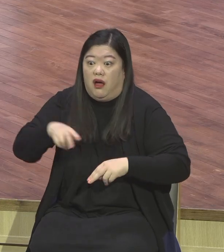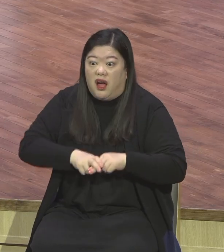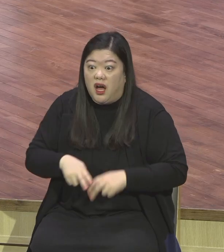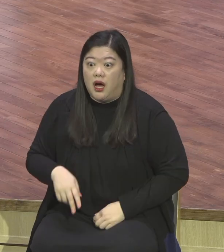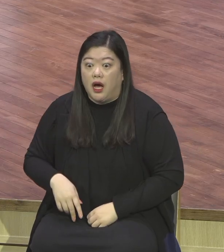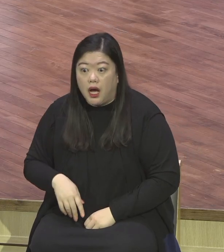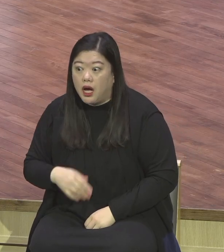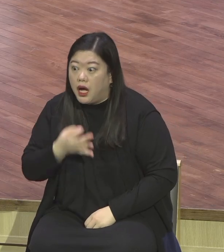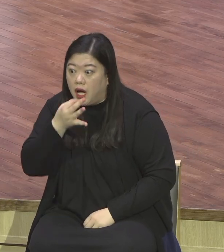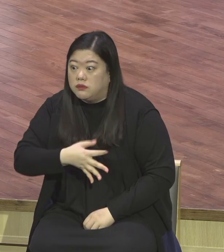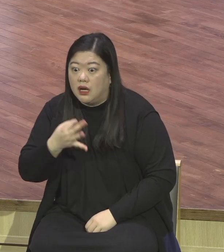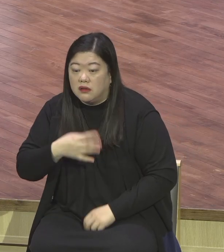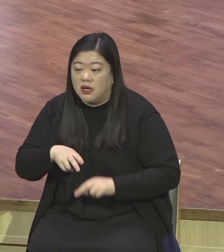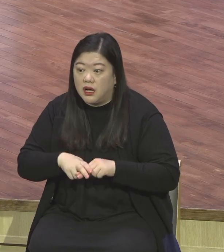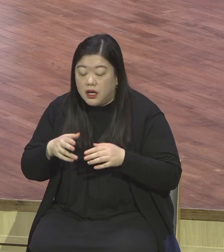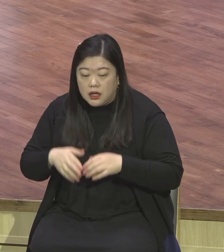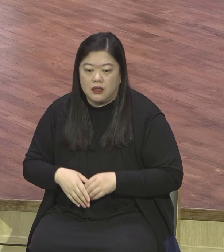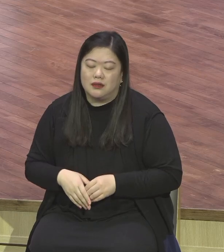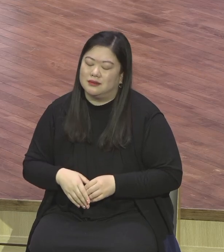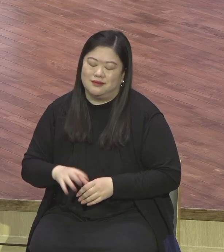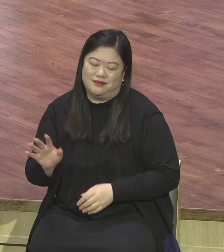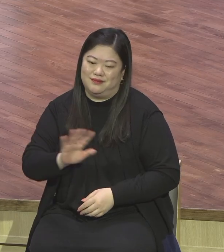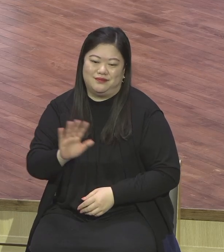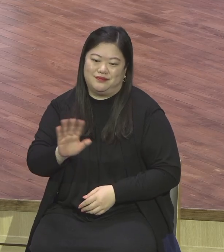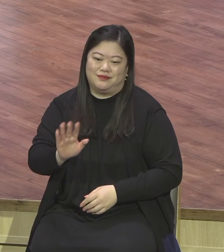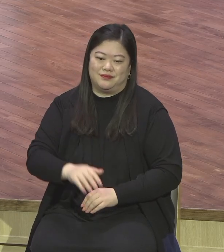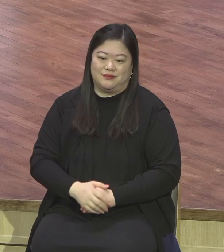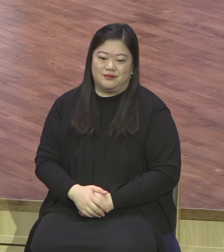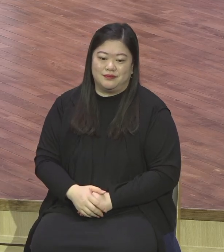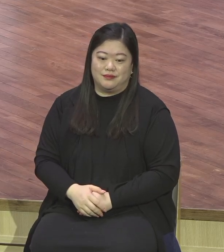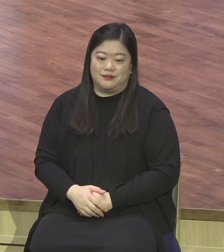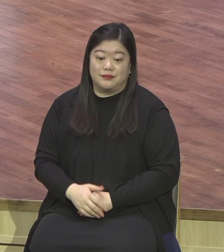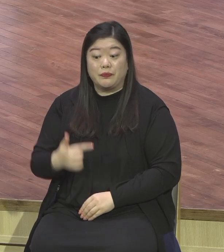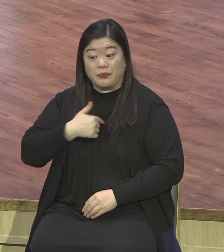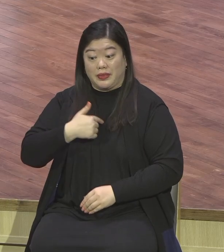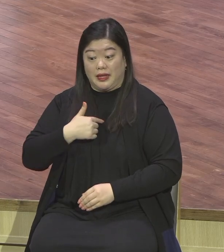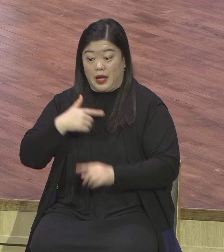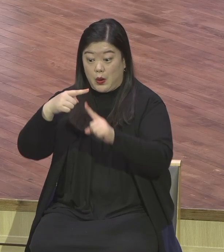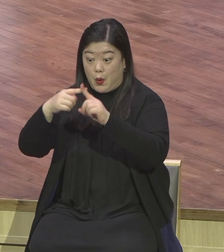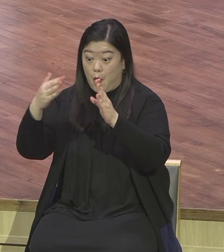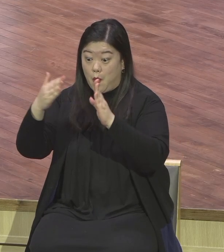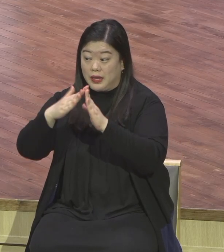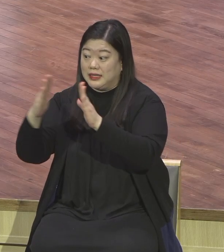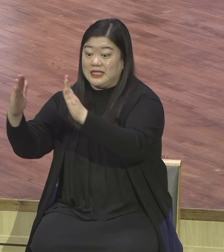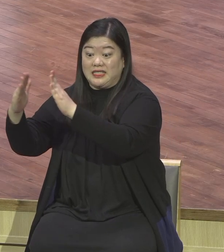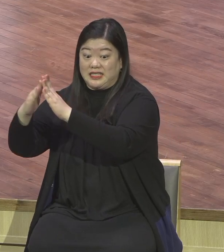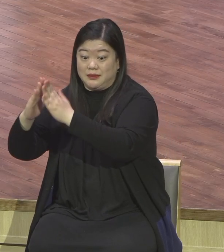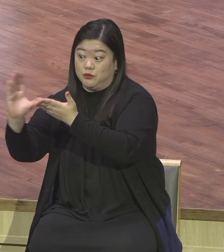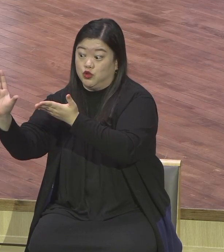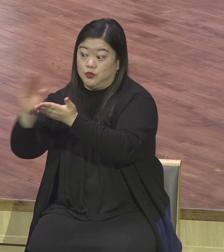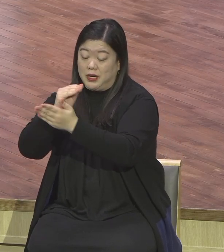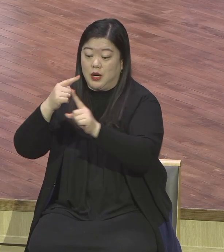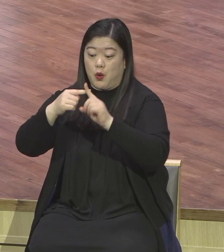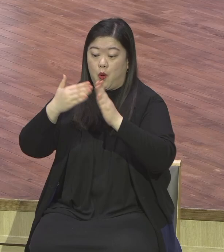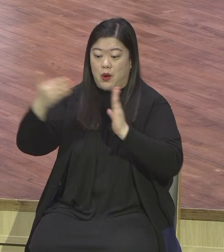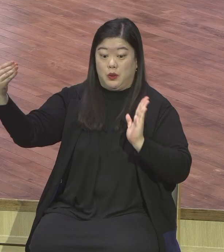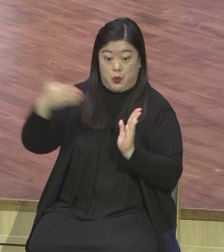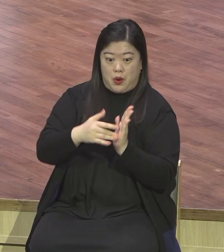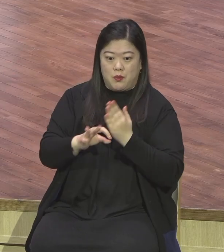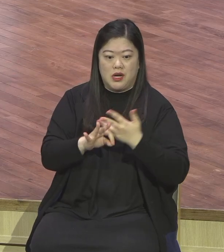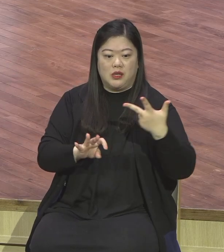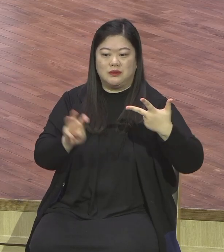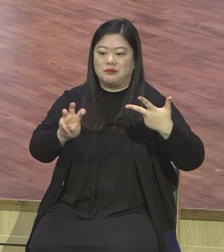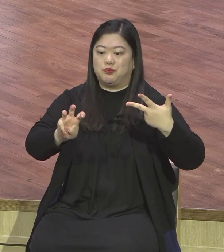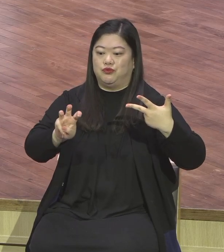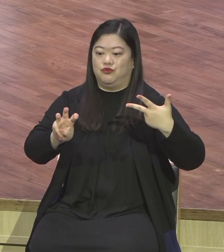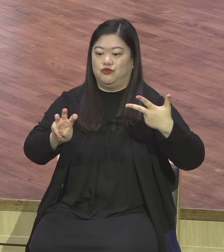제가 주로 매주 7시에서 7시 반 사이에 교회에 오는데 우리 성가 이 찬양대 오는 거